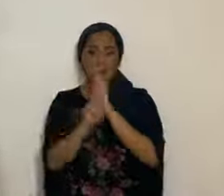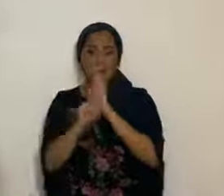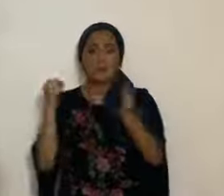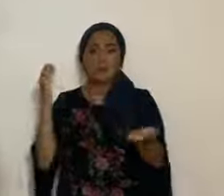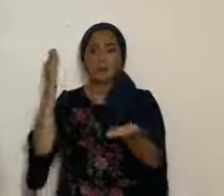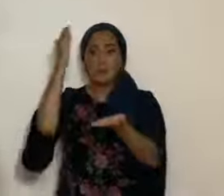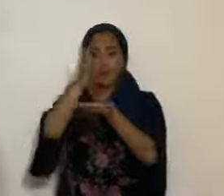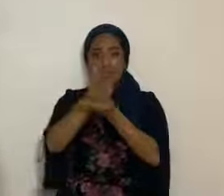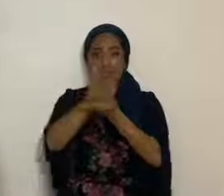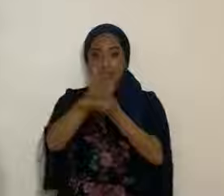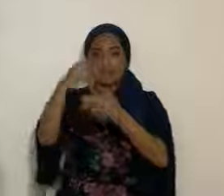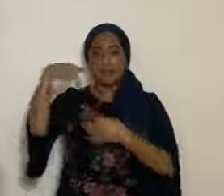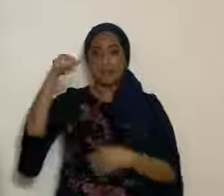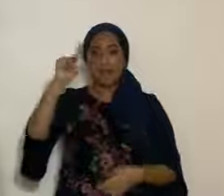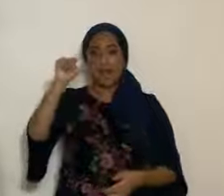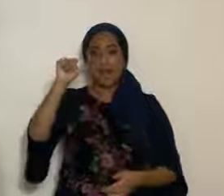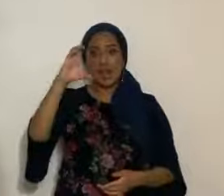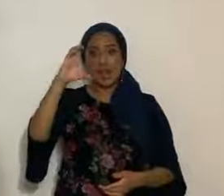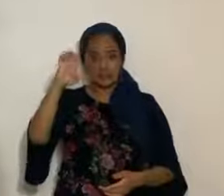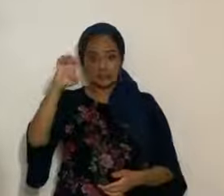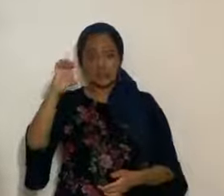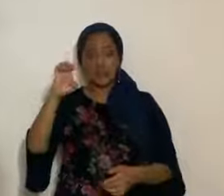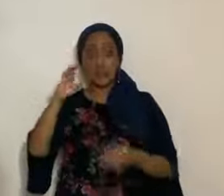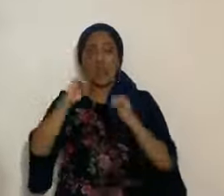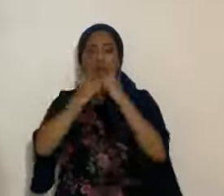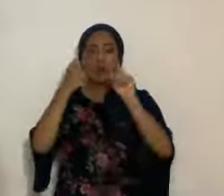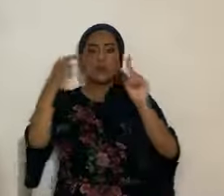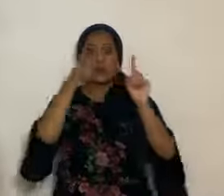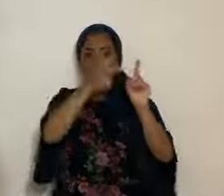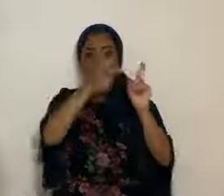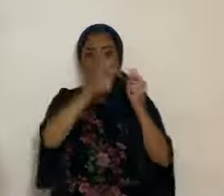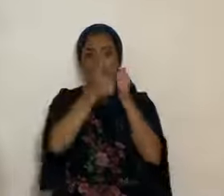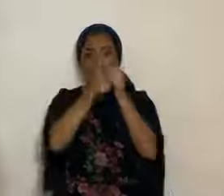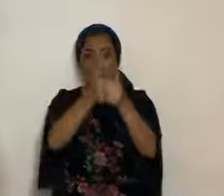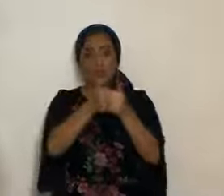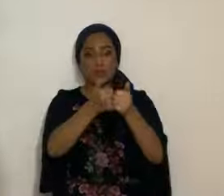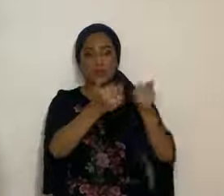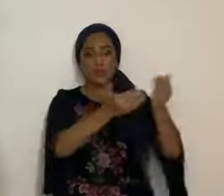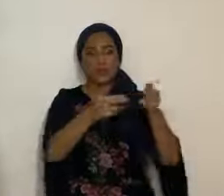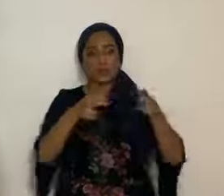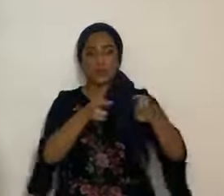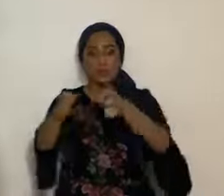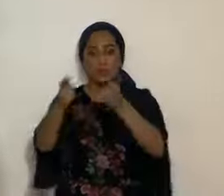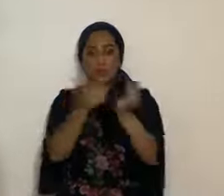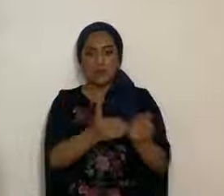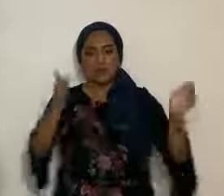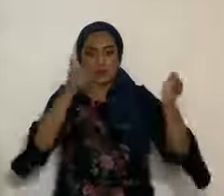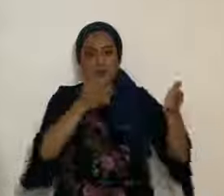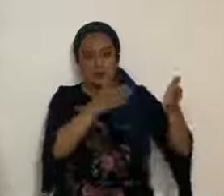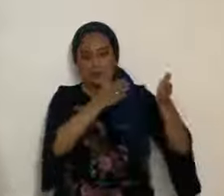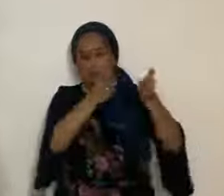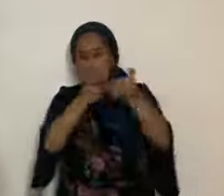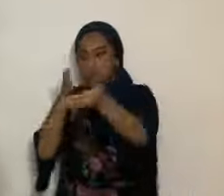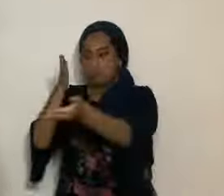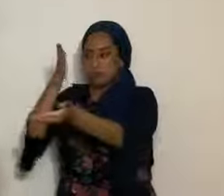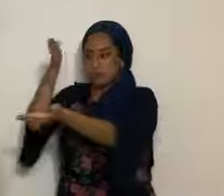palacio, cómo él guió la cesta por el río precisamente para que llegara ahí con la